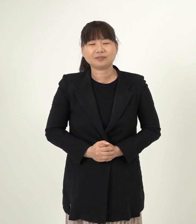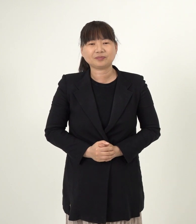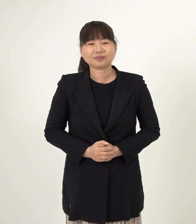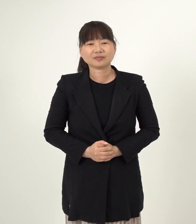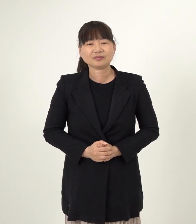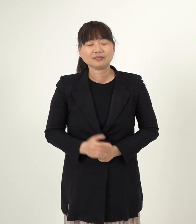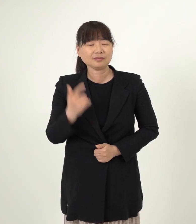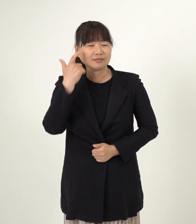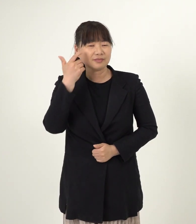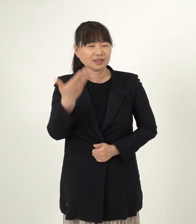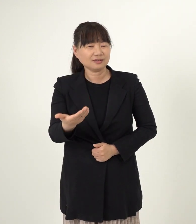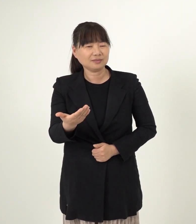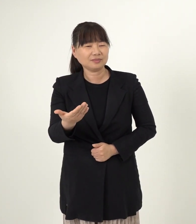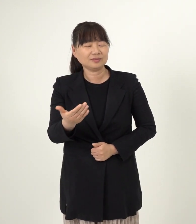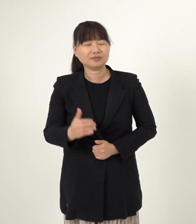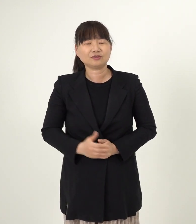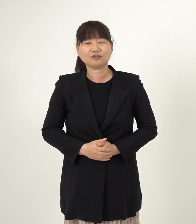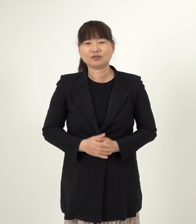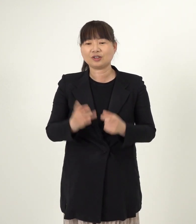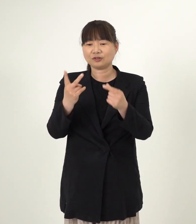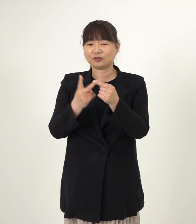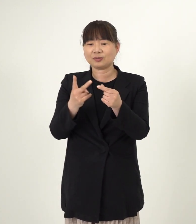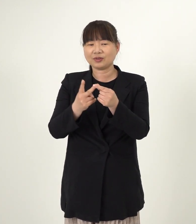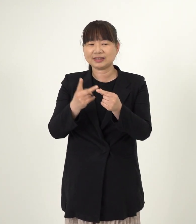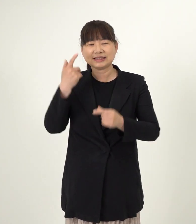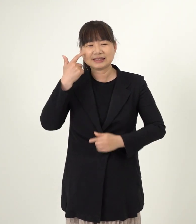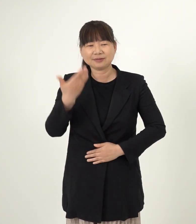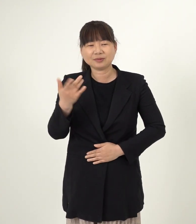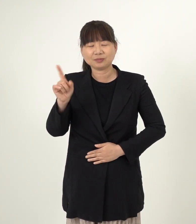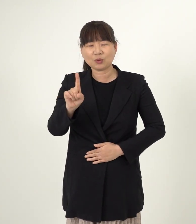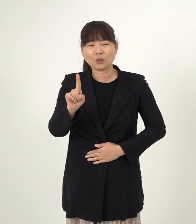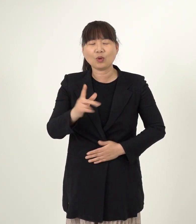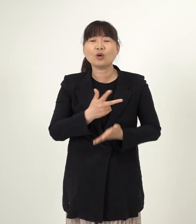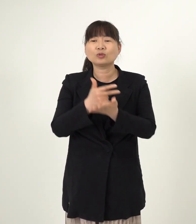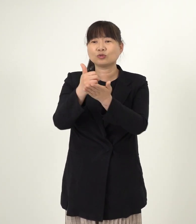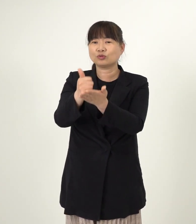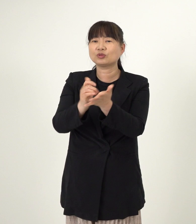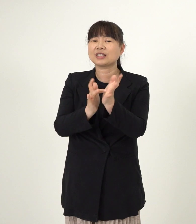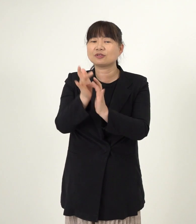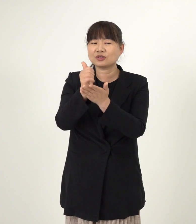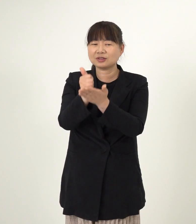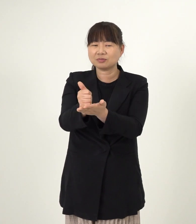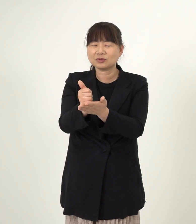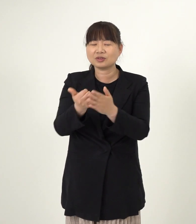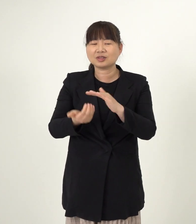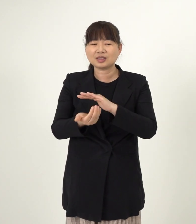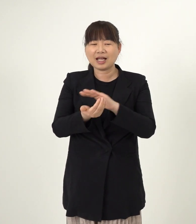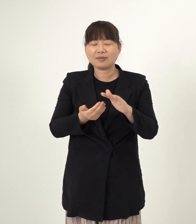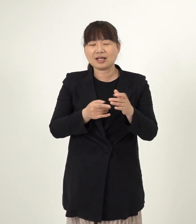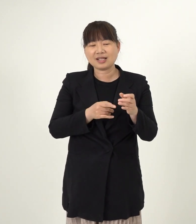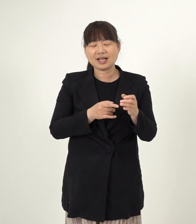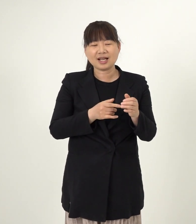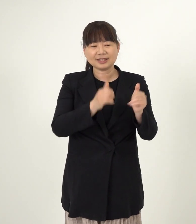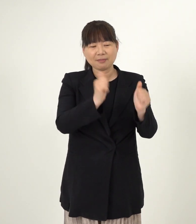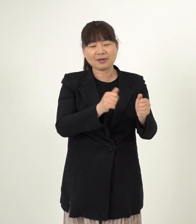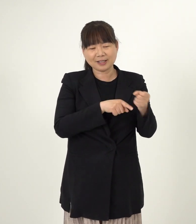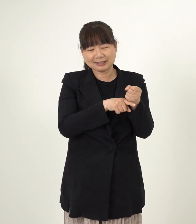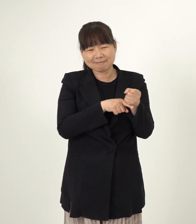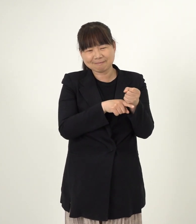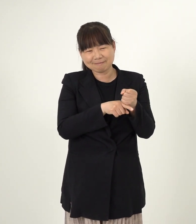이렇게 질문을 던져요. 또 두 번째 질문이 뭐냐면 왜 주님은 앞선 신문의 과정을